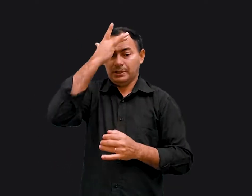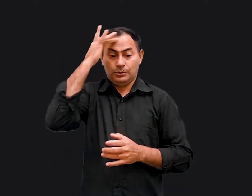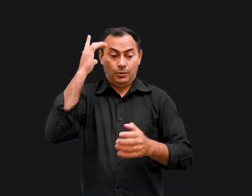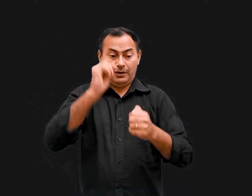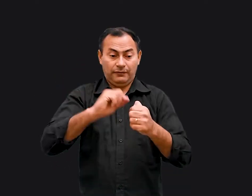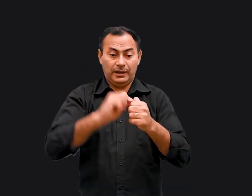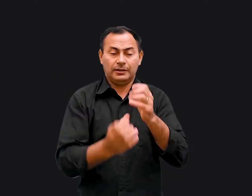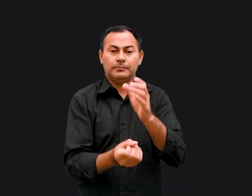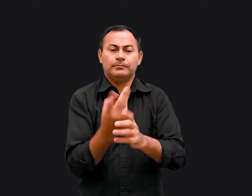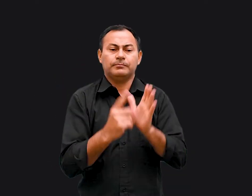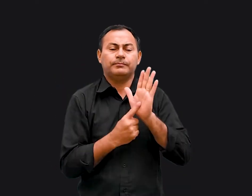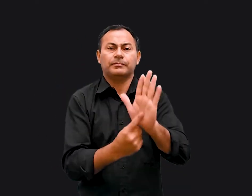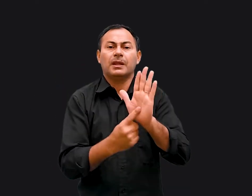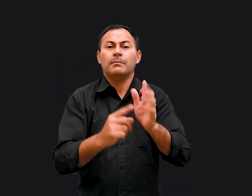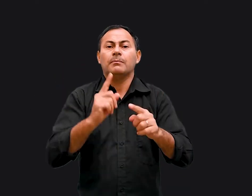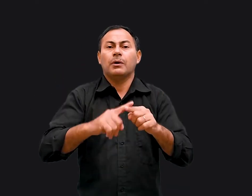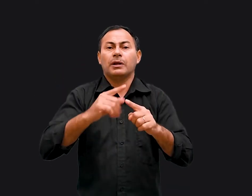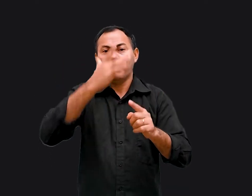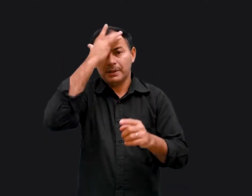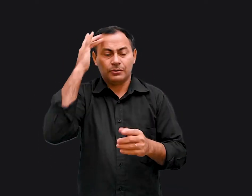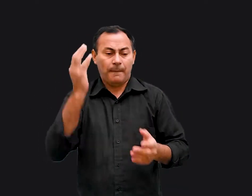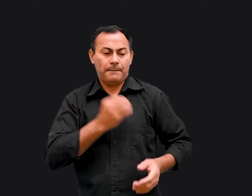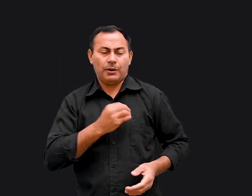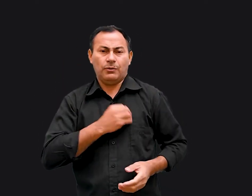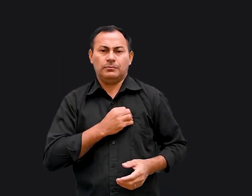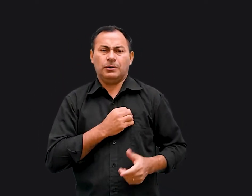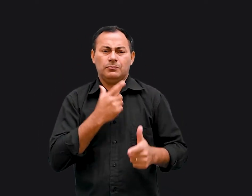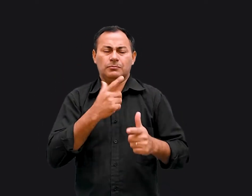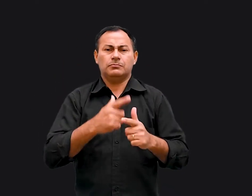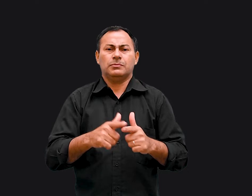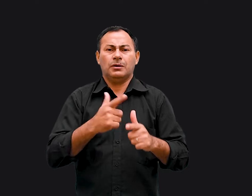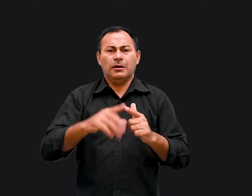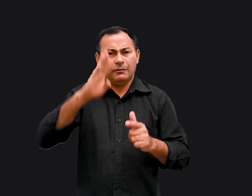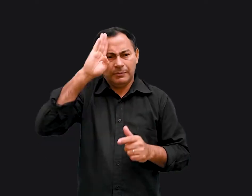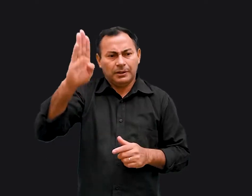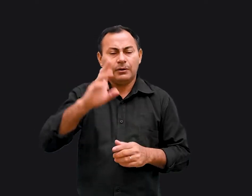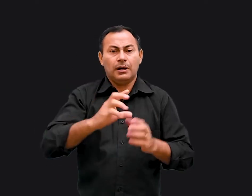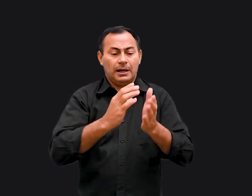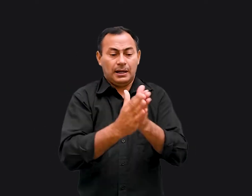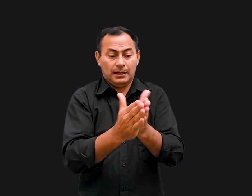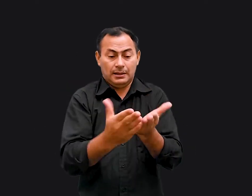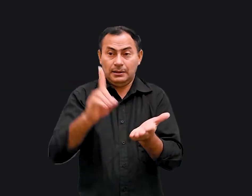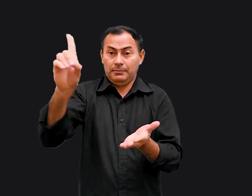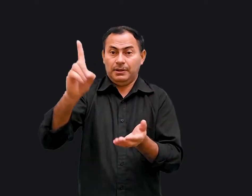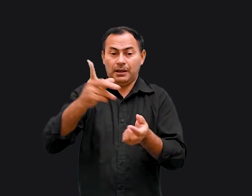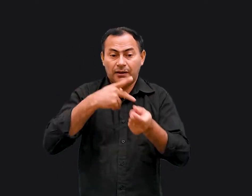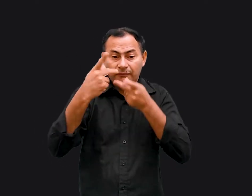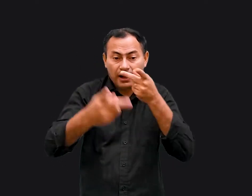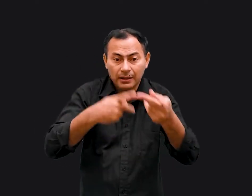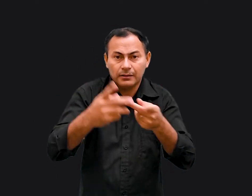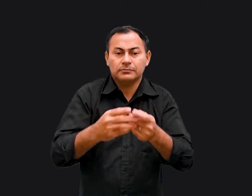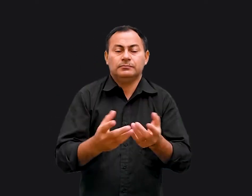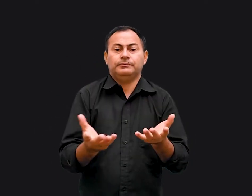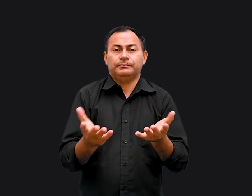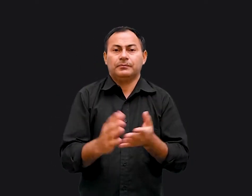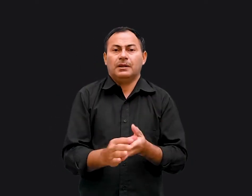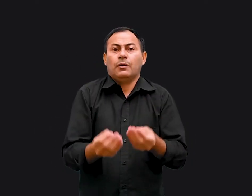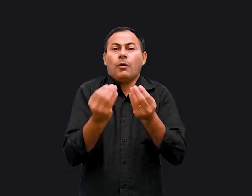foi desfigurada porque o homem caiu. O problema fundamental com o qual as Escrituras se encarregaram de lidar é como Deus